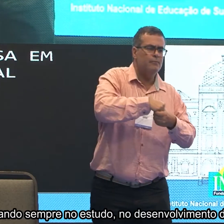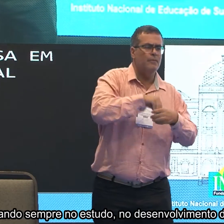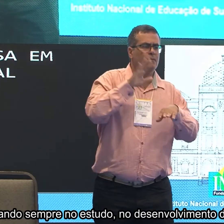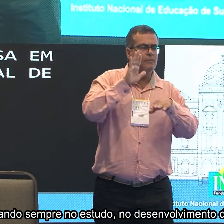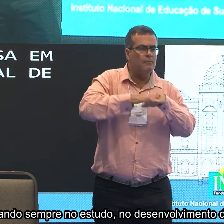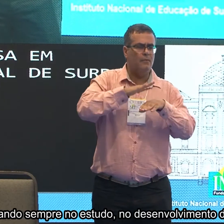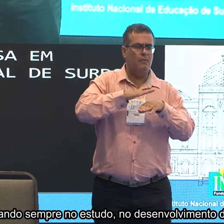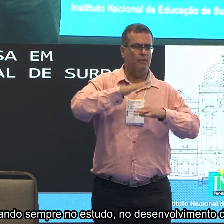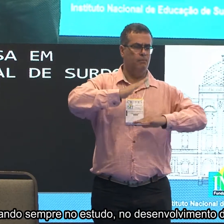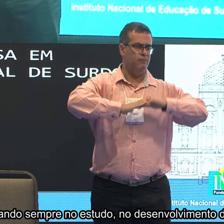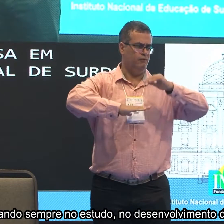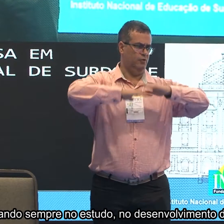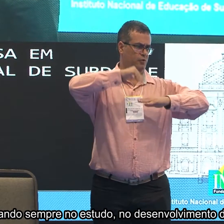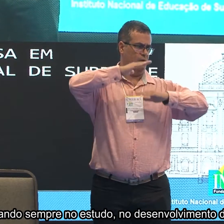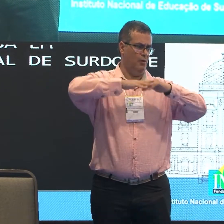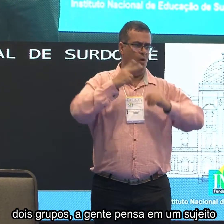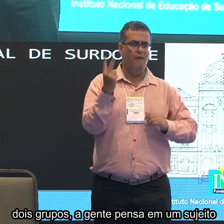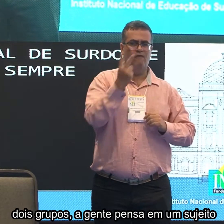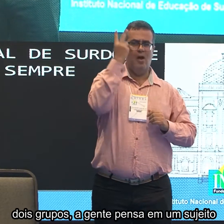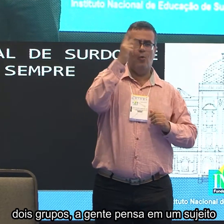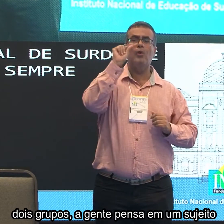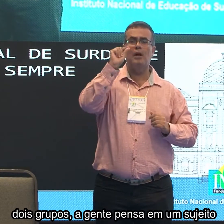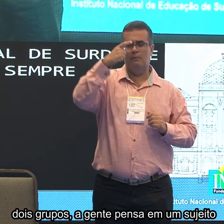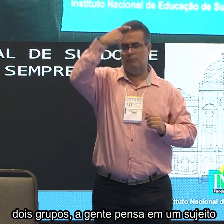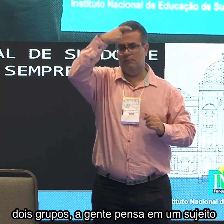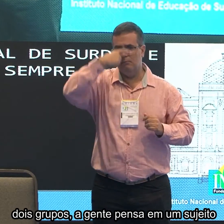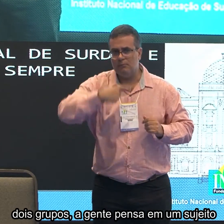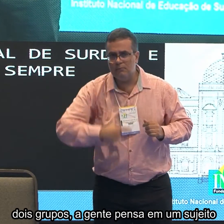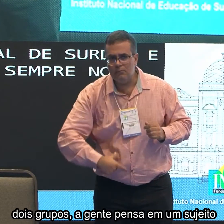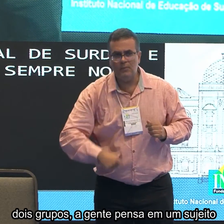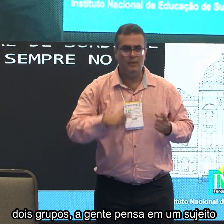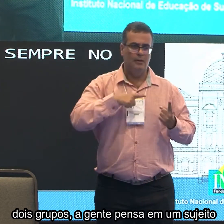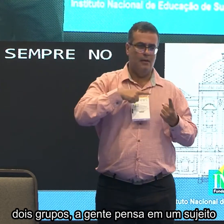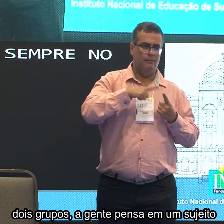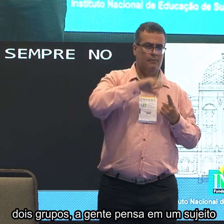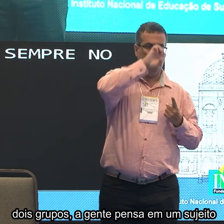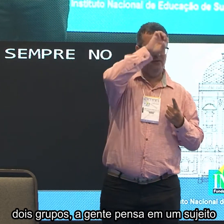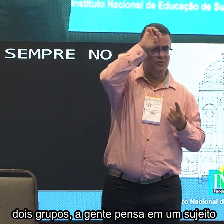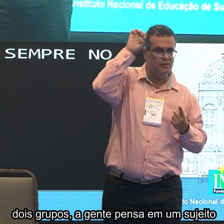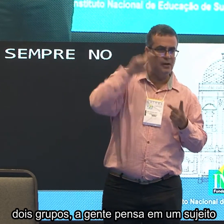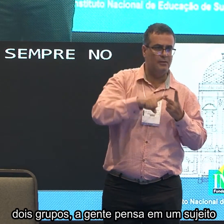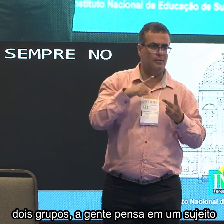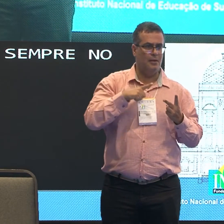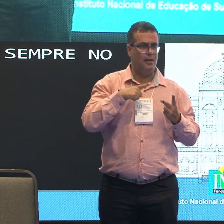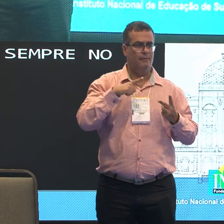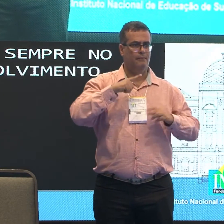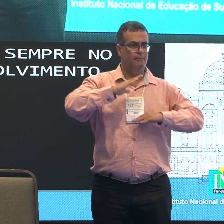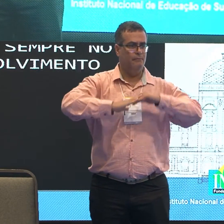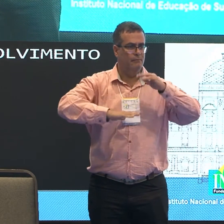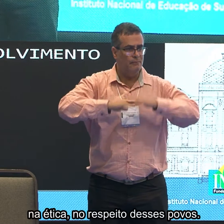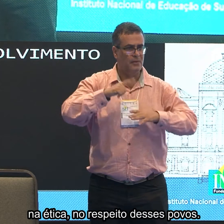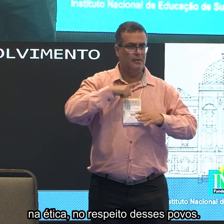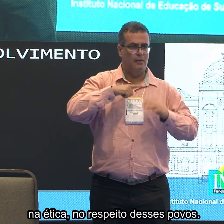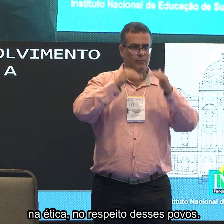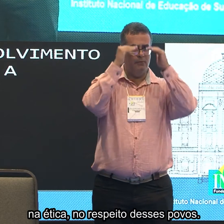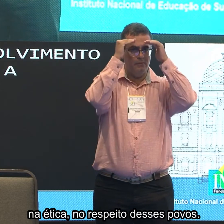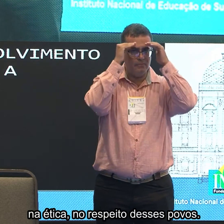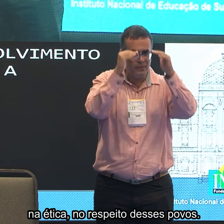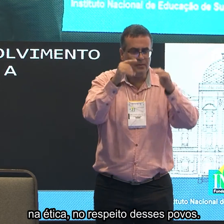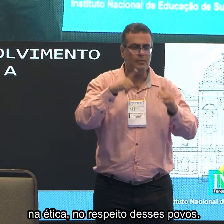e no desenvolvimento desses 2 grupos, a gente pensa num sujeito, na